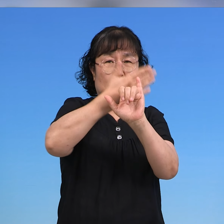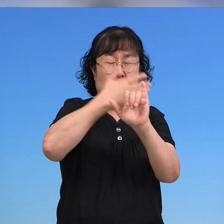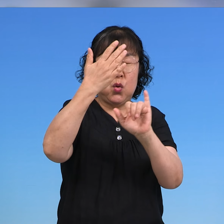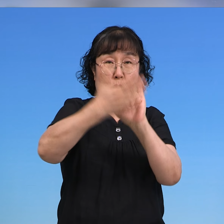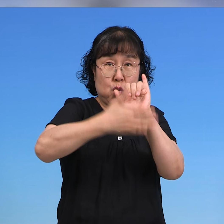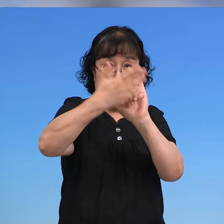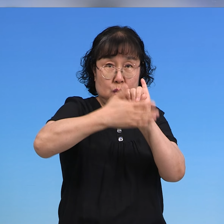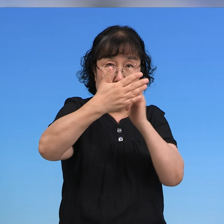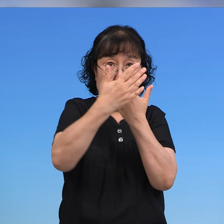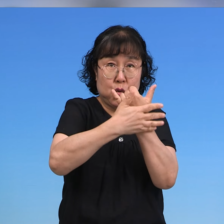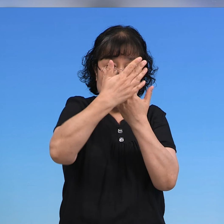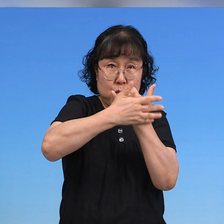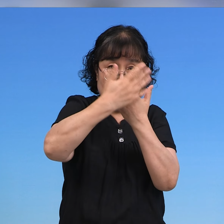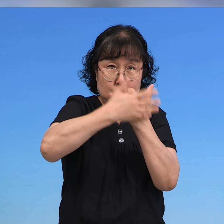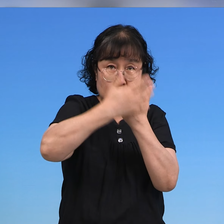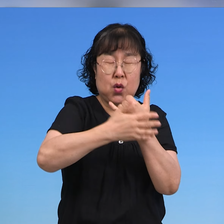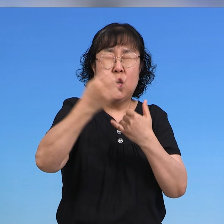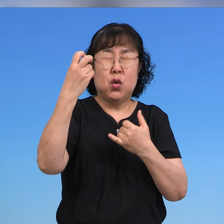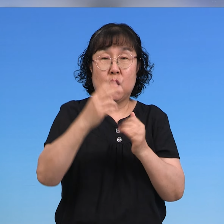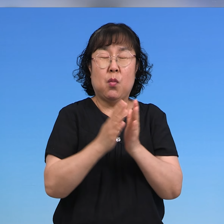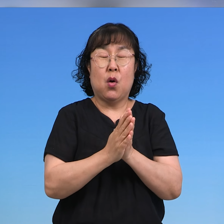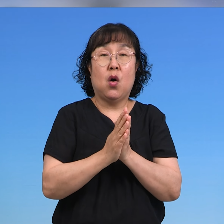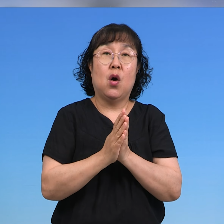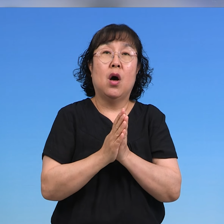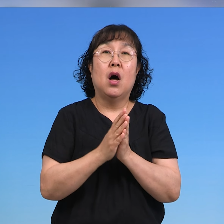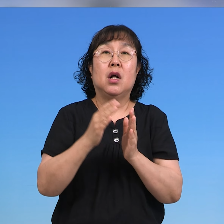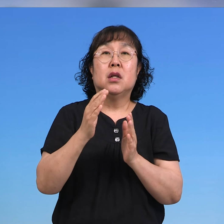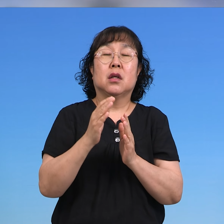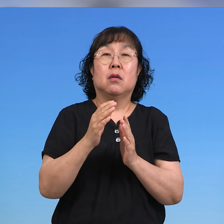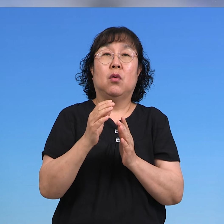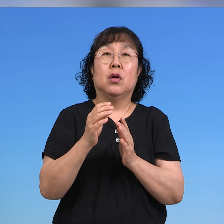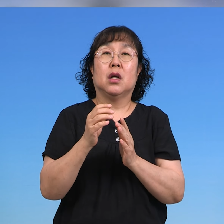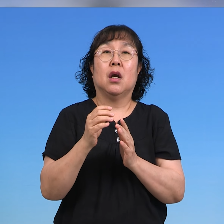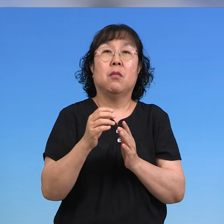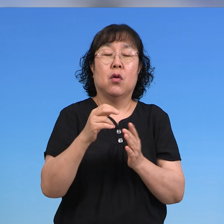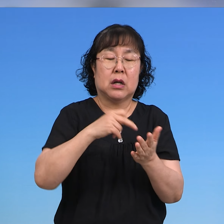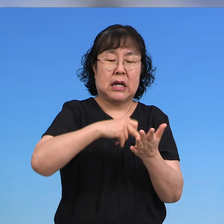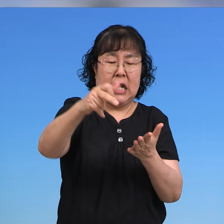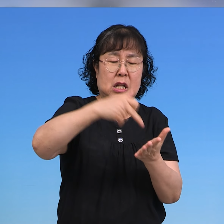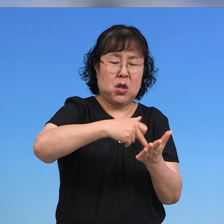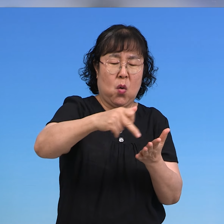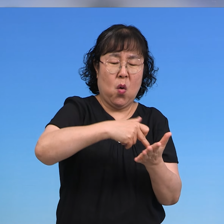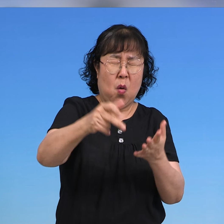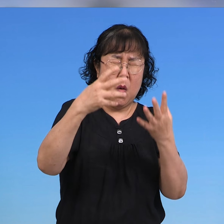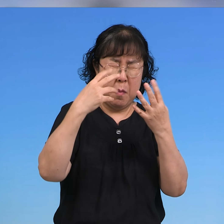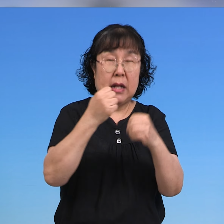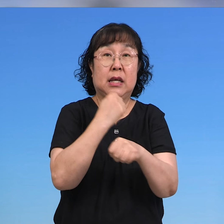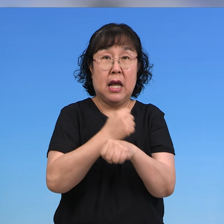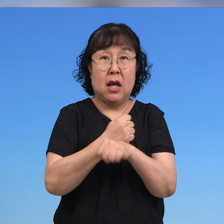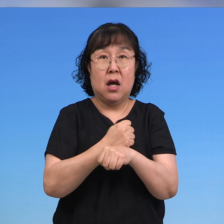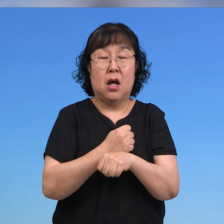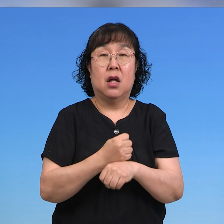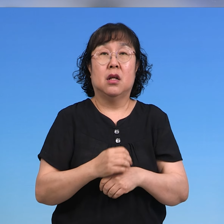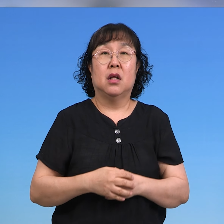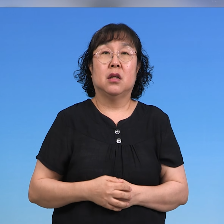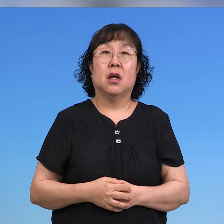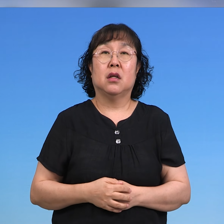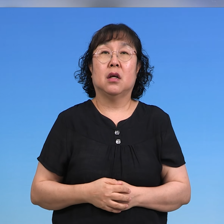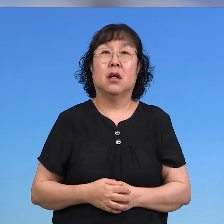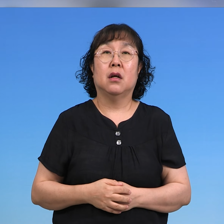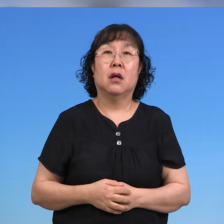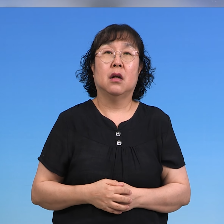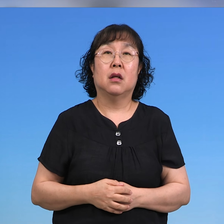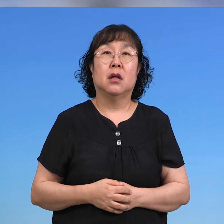카톡도 많이 하고 뭐 드라마 많이 보고 뭐 스포츠 중계 많이 보고 그것 조금 좀 줄이더라도